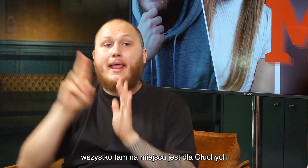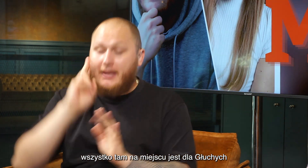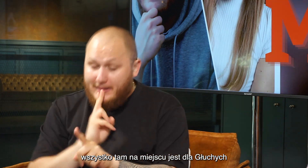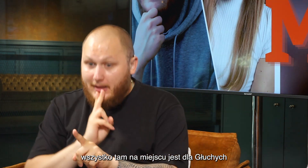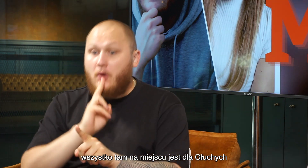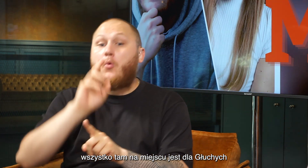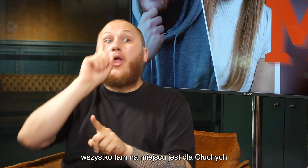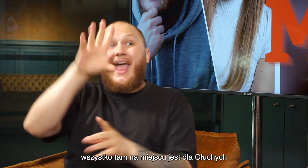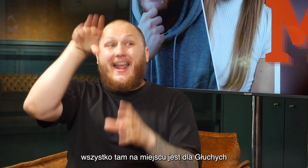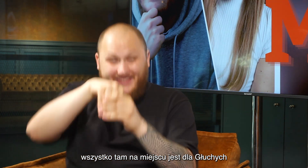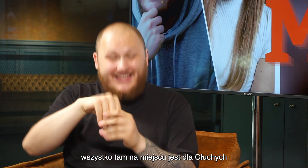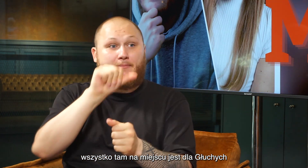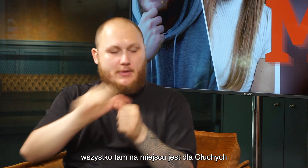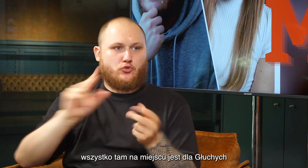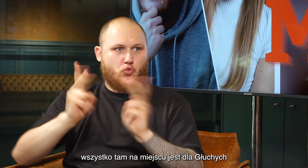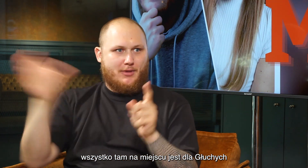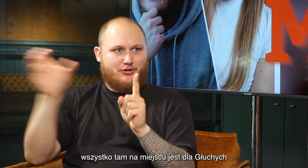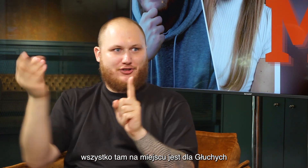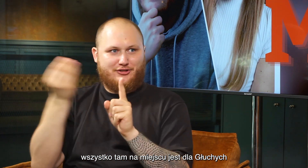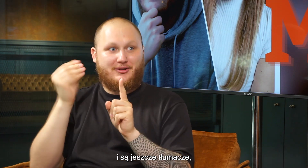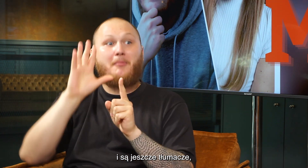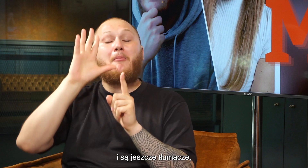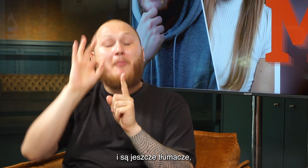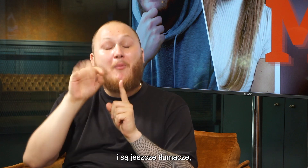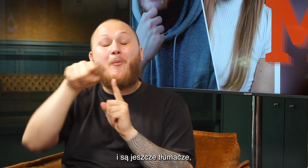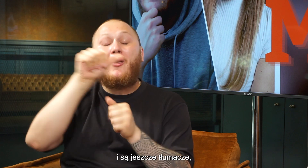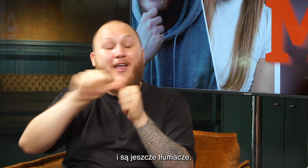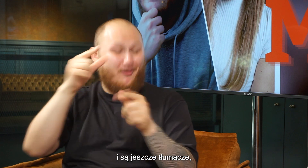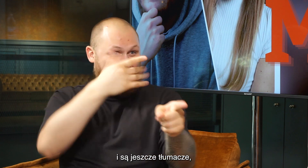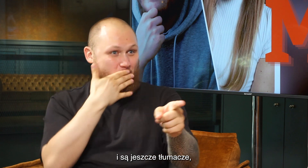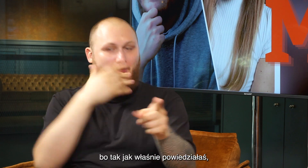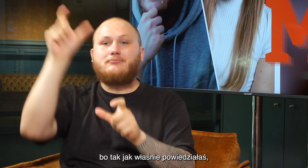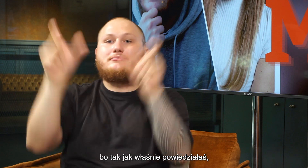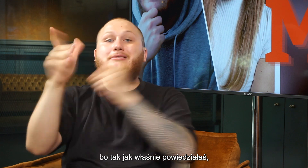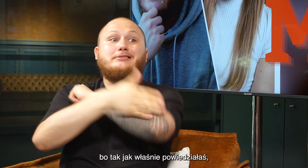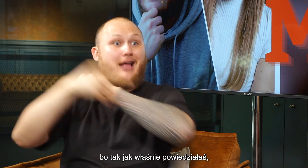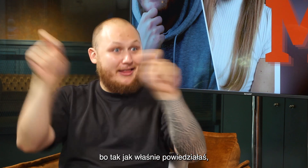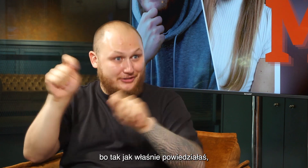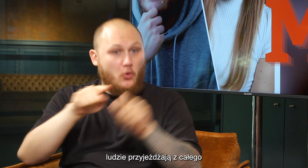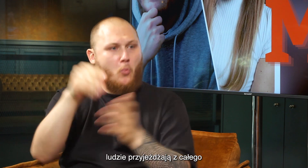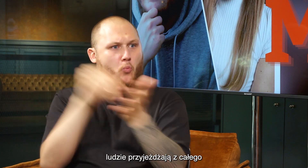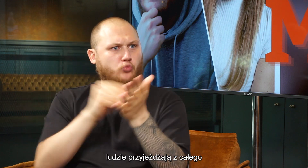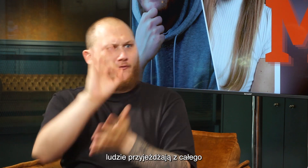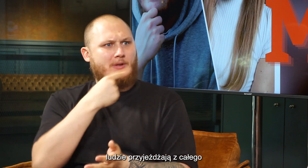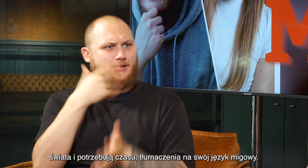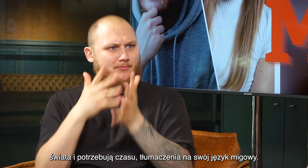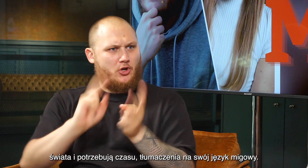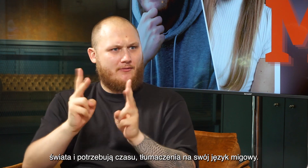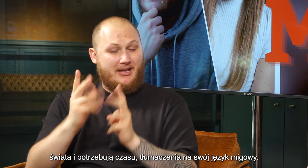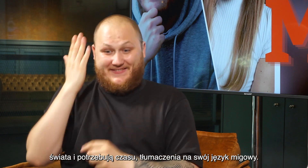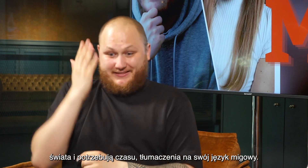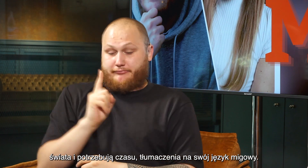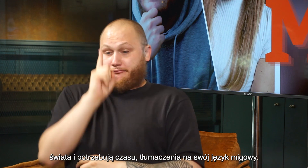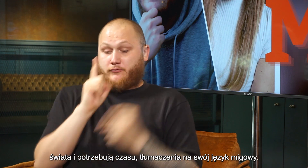od głuchych dla głuchych i są jeszcze, jak tłumaczę, bo tak jak właśnie powiedziałeś, ludzie przyjeżdżają z całego